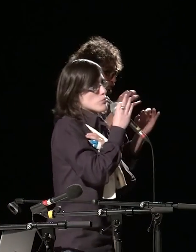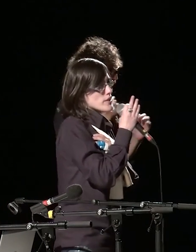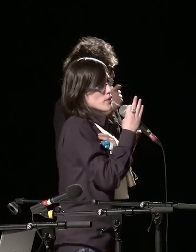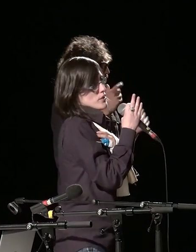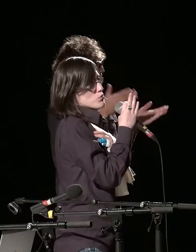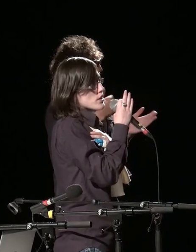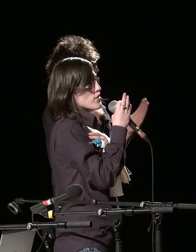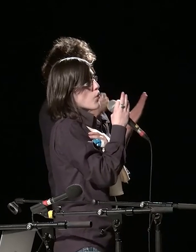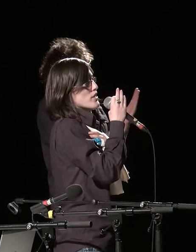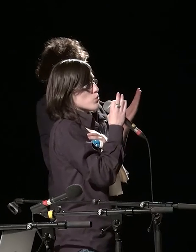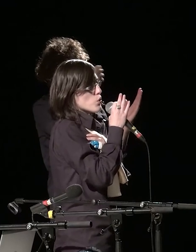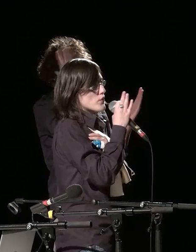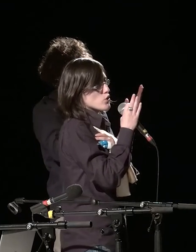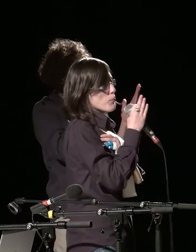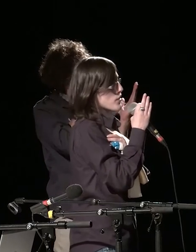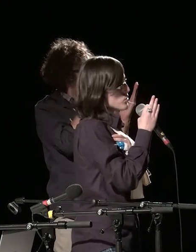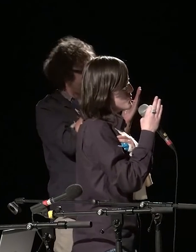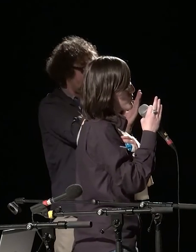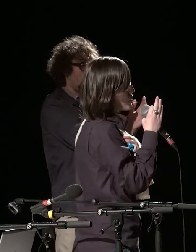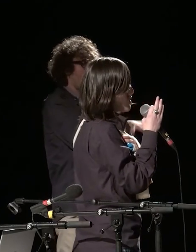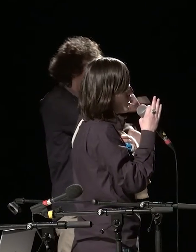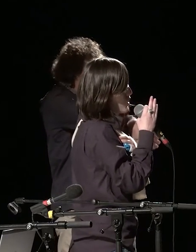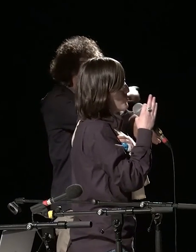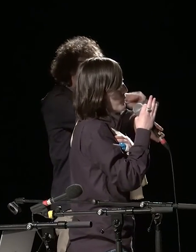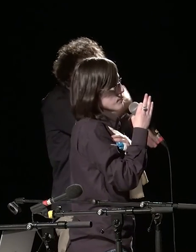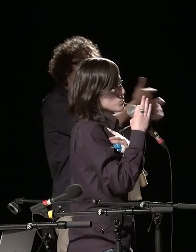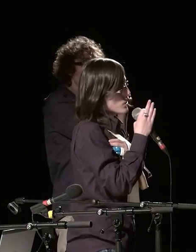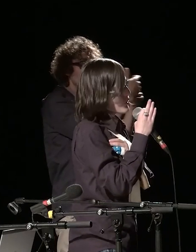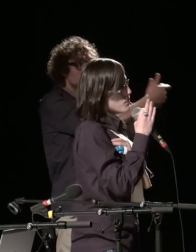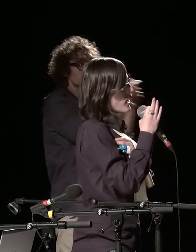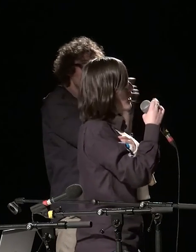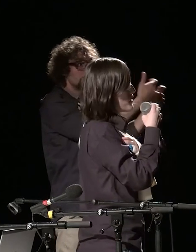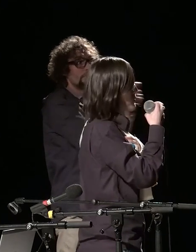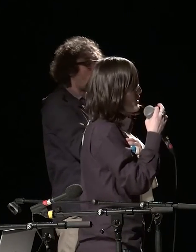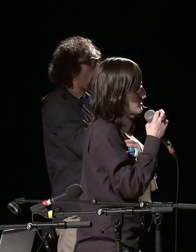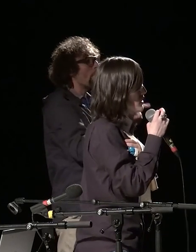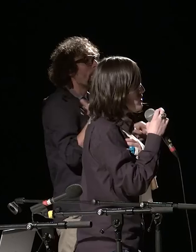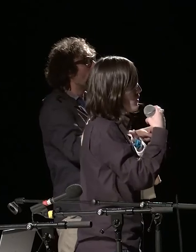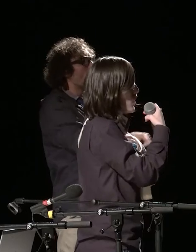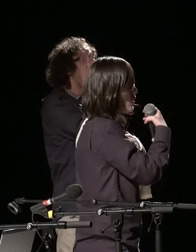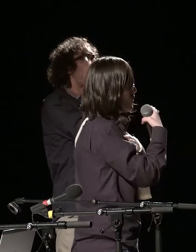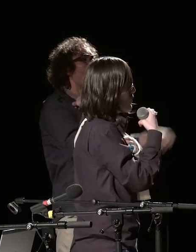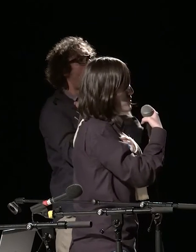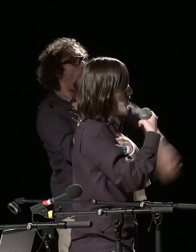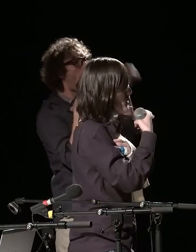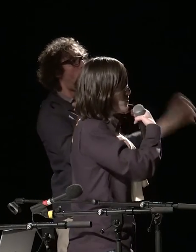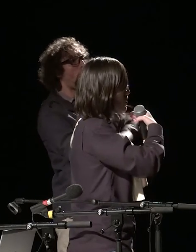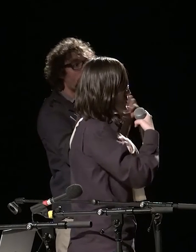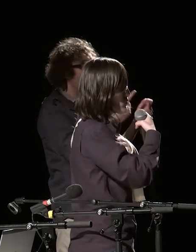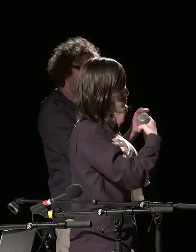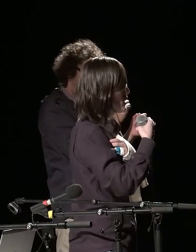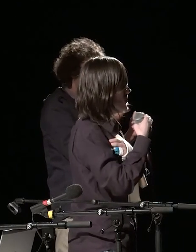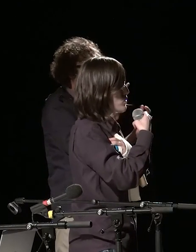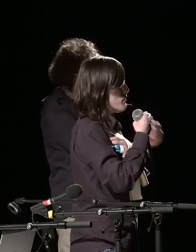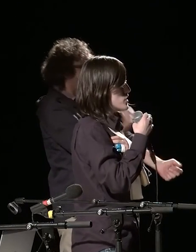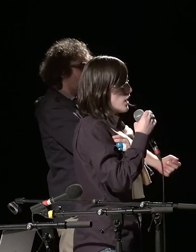L'examen, c'est toutes les heures. Toutes les heures, on vient contrôler votre corps pour voir que vous faites pas n'importe quoi avec votre bras, avec votre machin, que votre sang il est bon, que